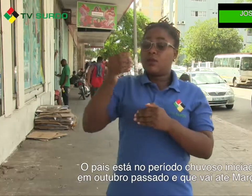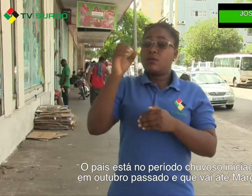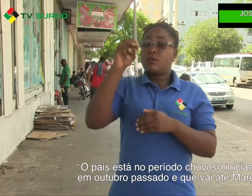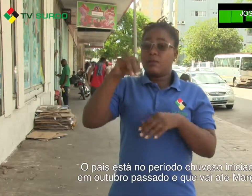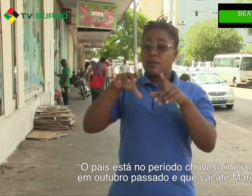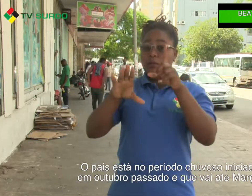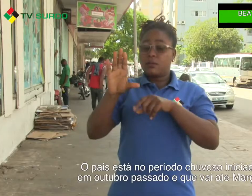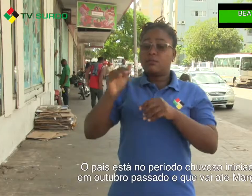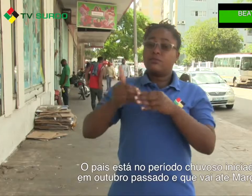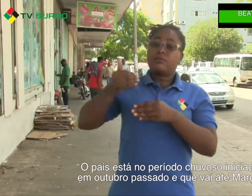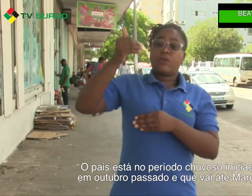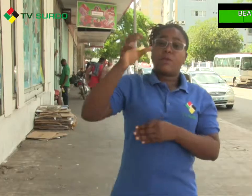passado e que vai até março.